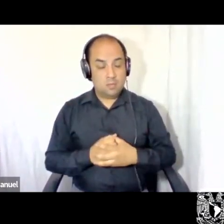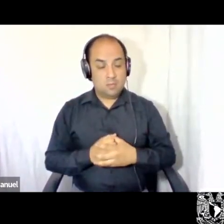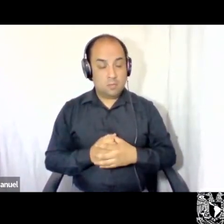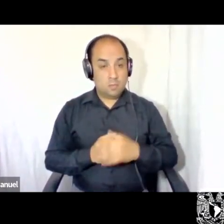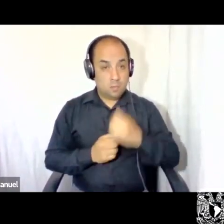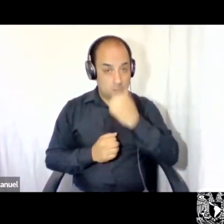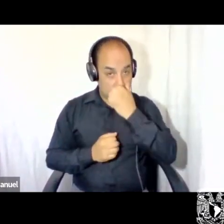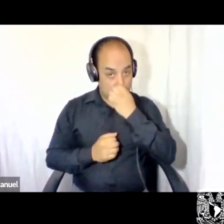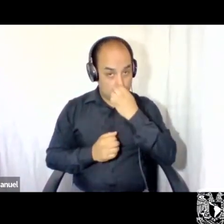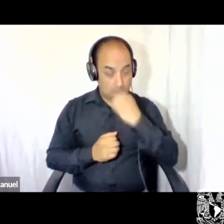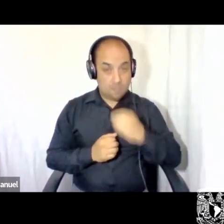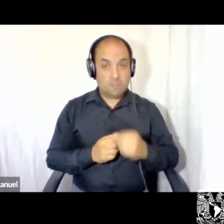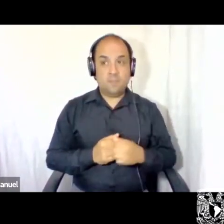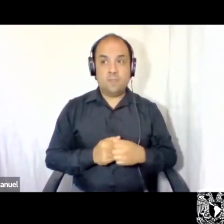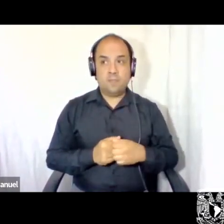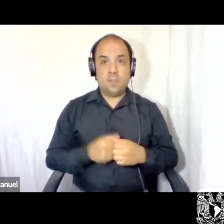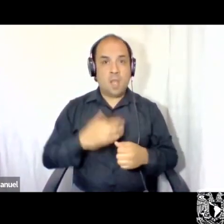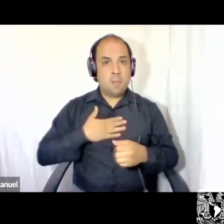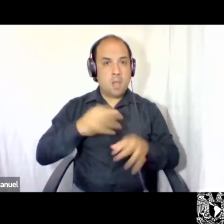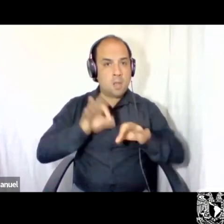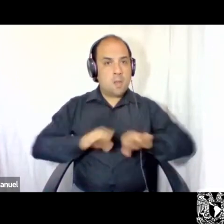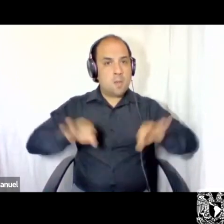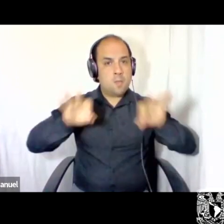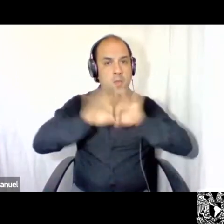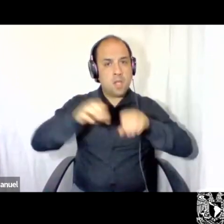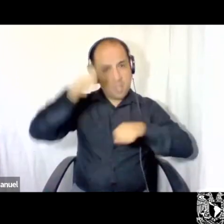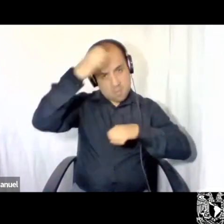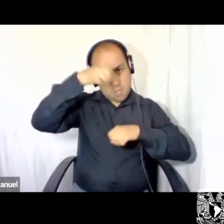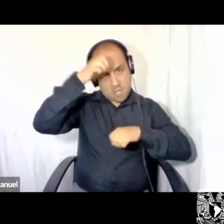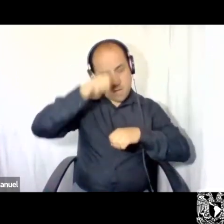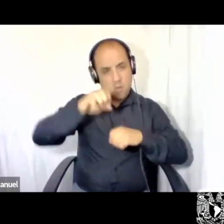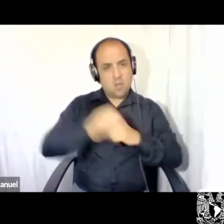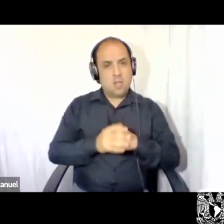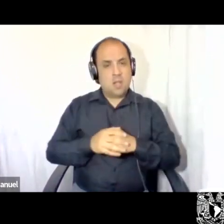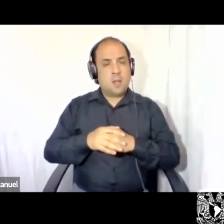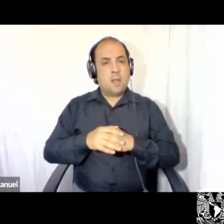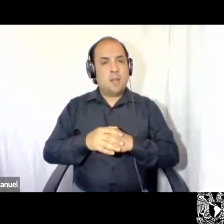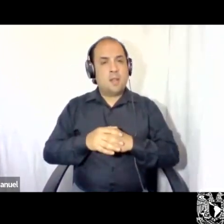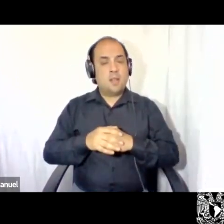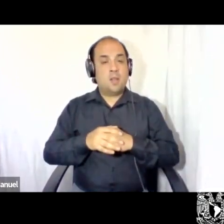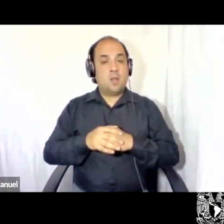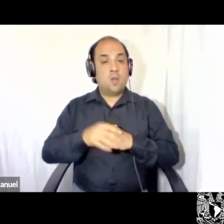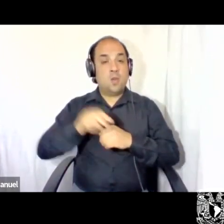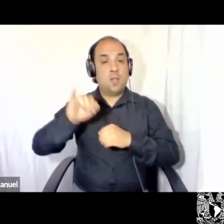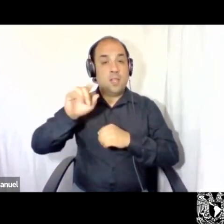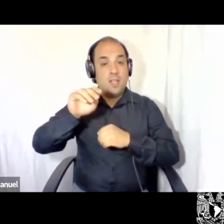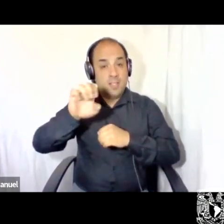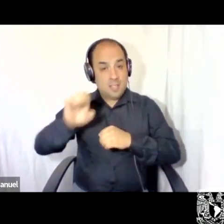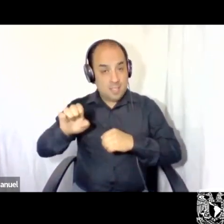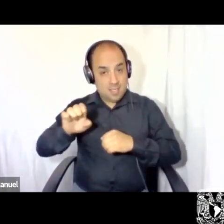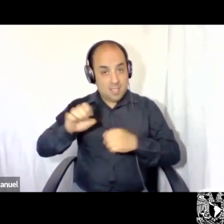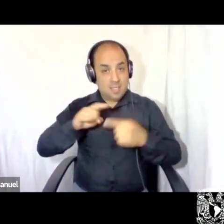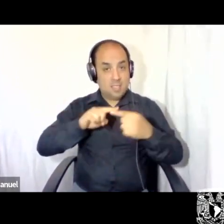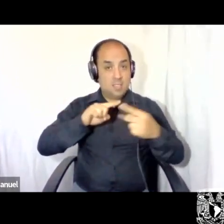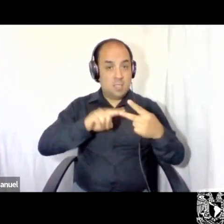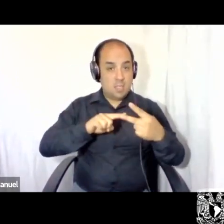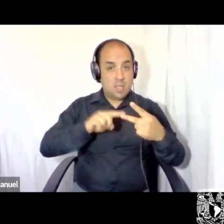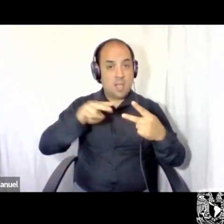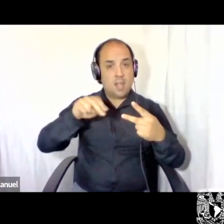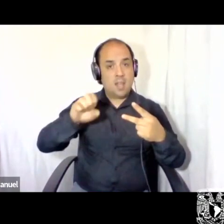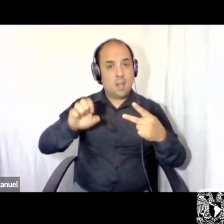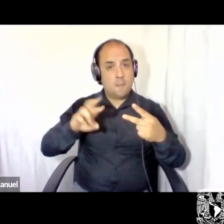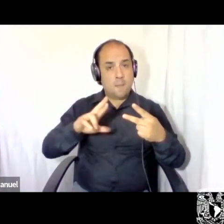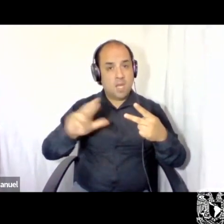o que ha significado algo importante es con Trini Ibarra, ¿no? O con Ilse Gutiérrez también. Creo que esas